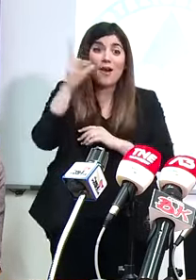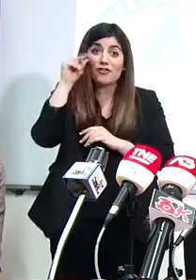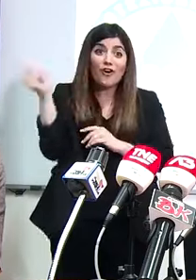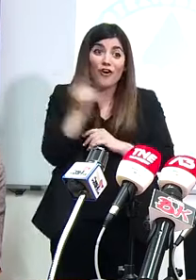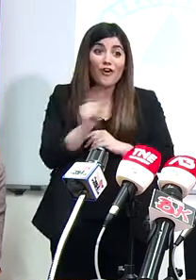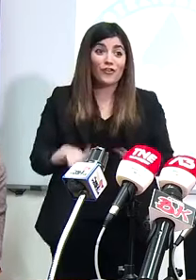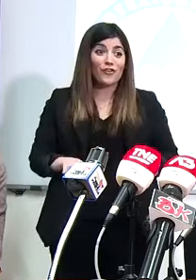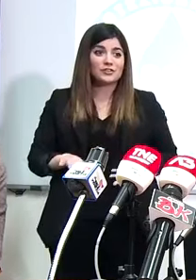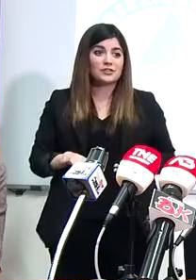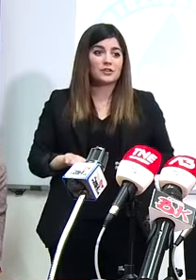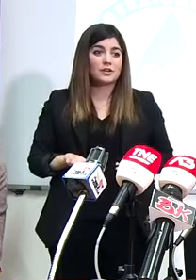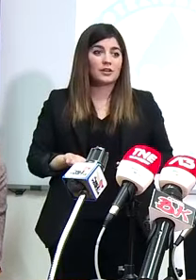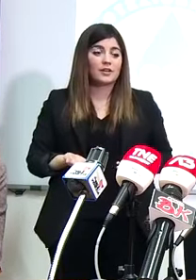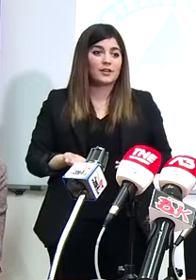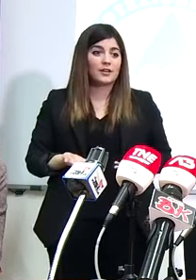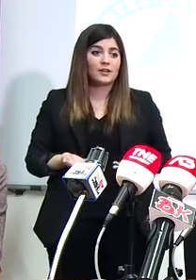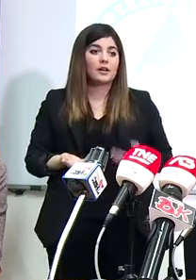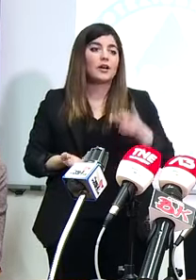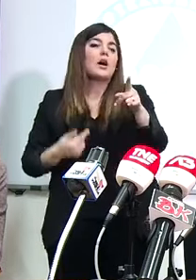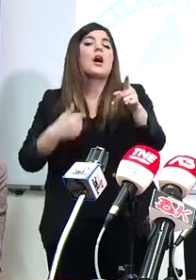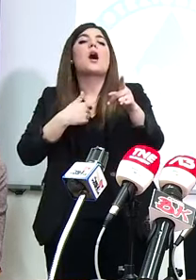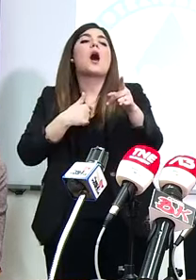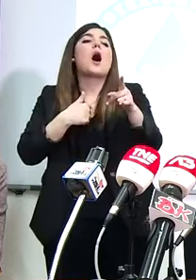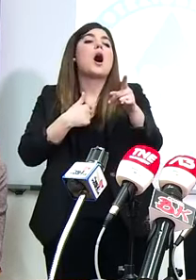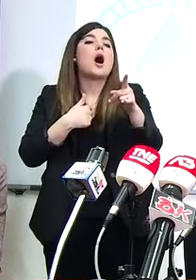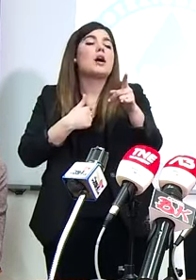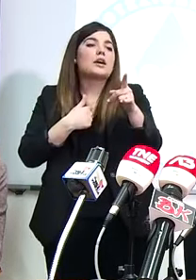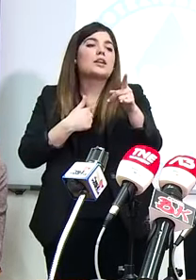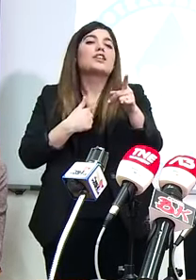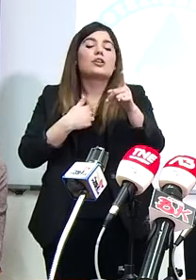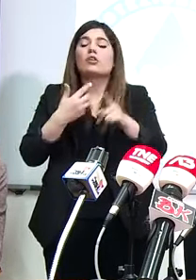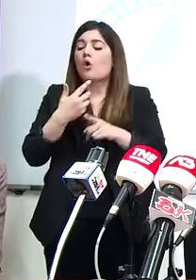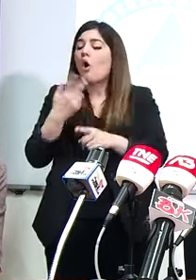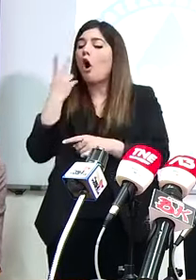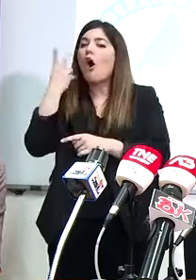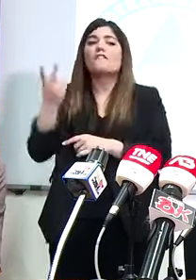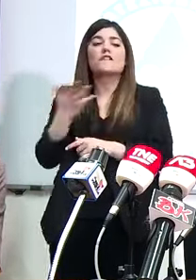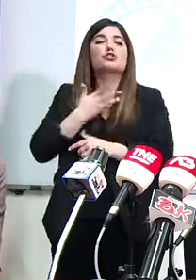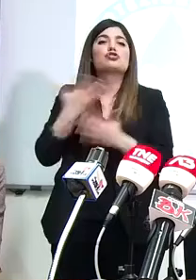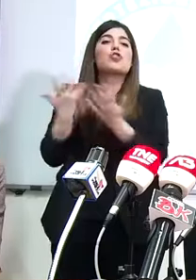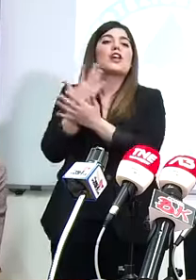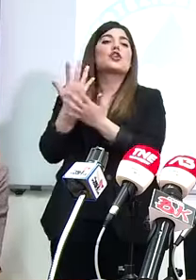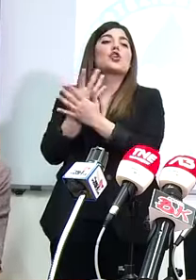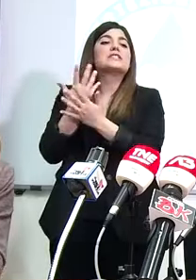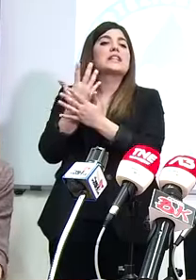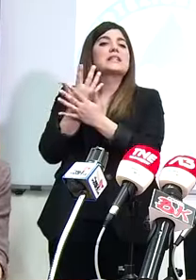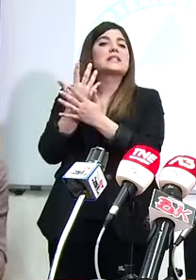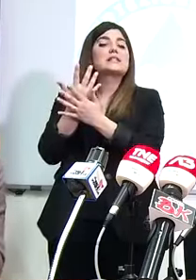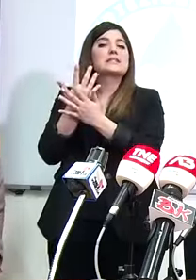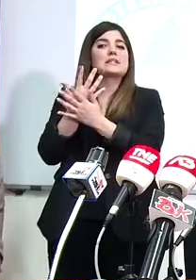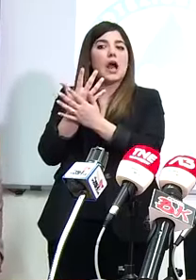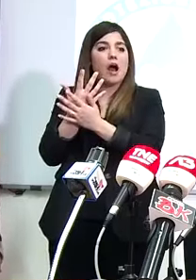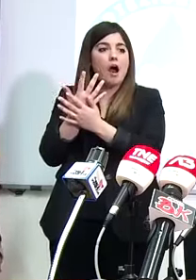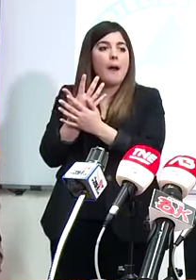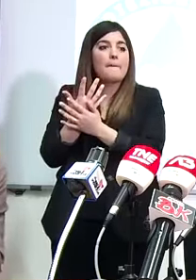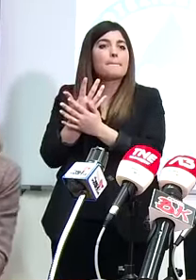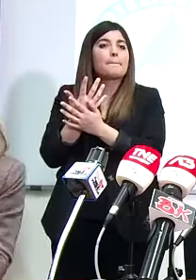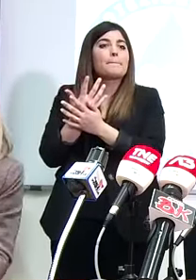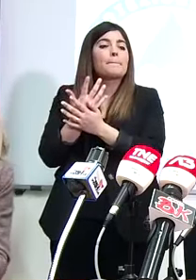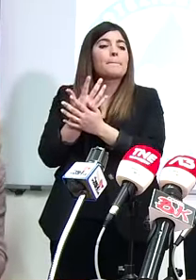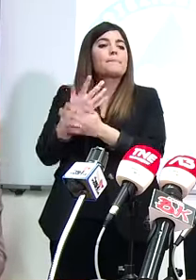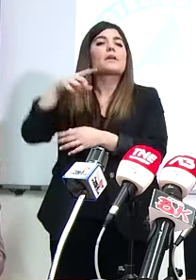resto ad un naso poi cedo la parola i colleghi ad un asse il pubblicata noi oggi i giornali ieri di